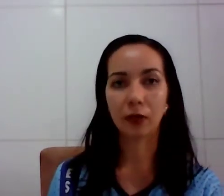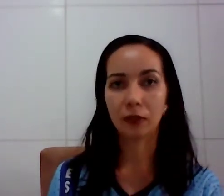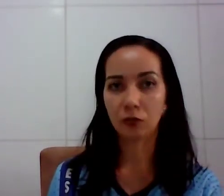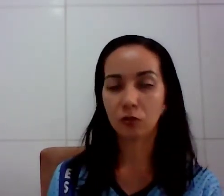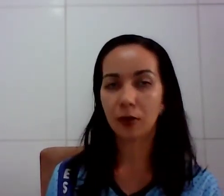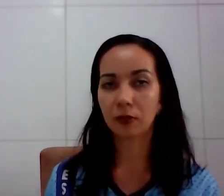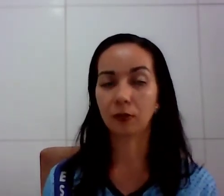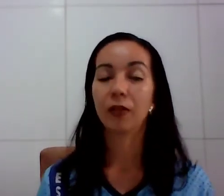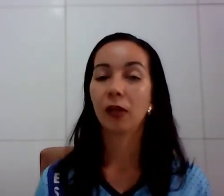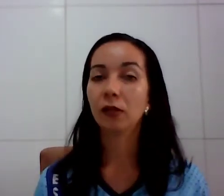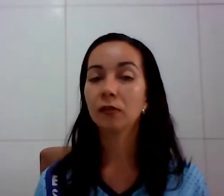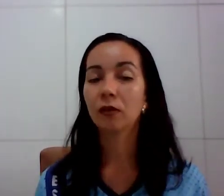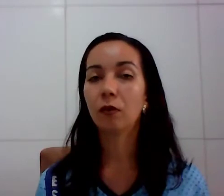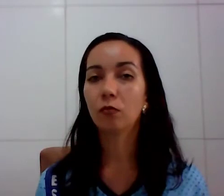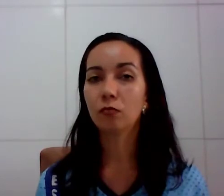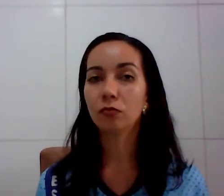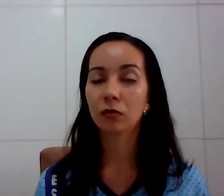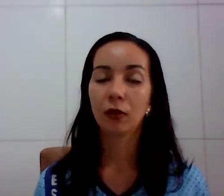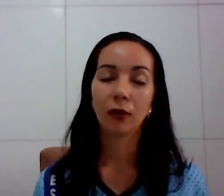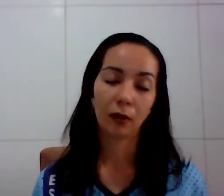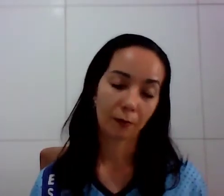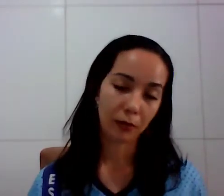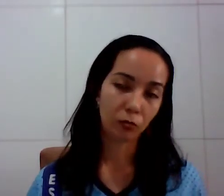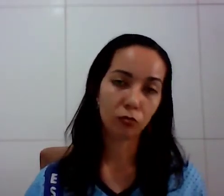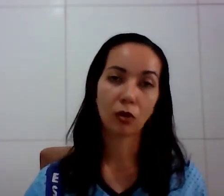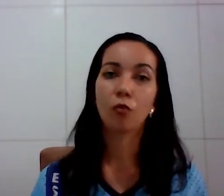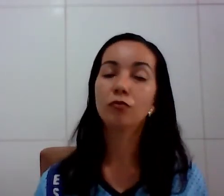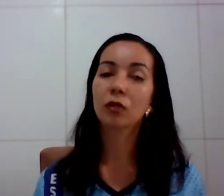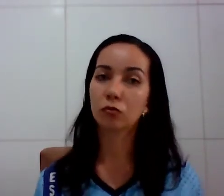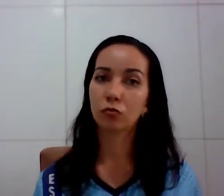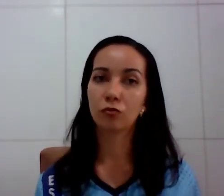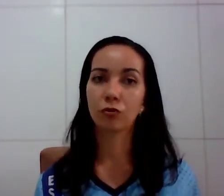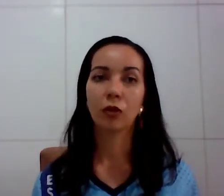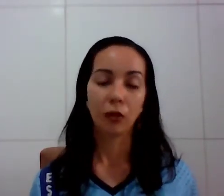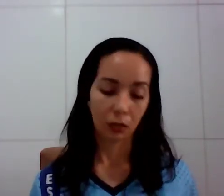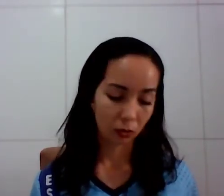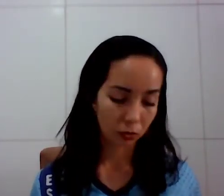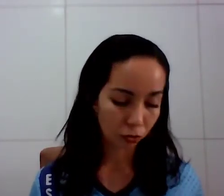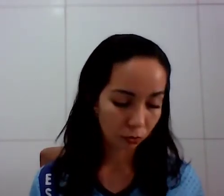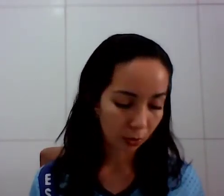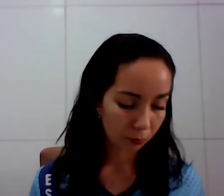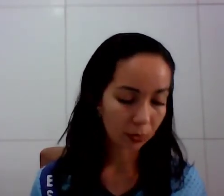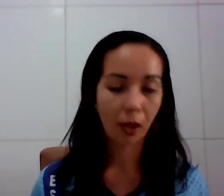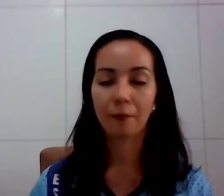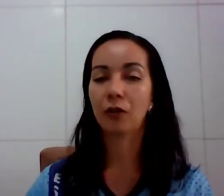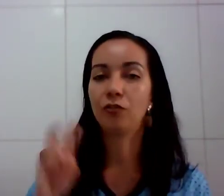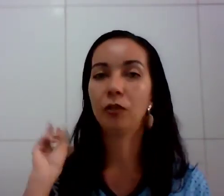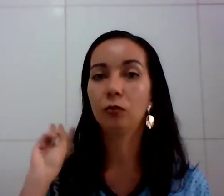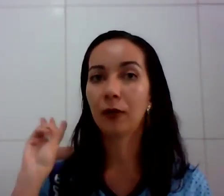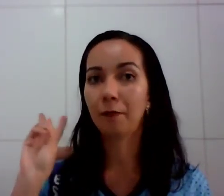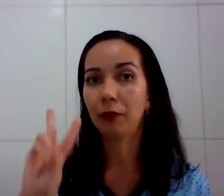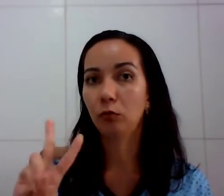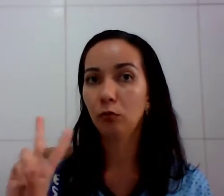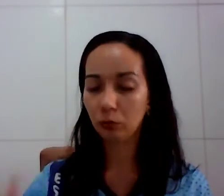moradias do Brasil. Esses são alguns capítulos, alguns assuntos que nós estudaremos a partir do capítulo